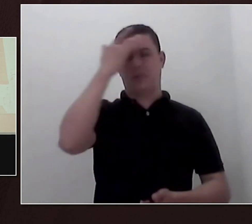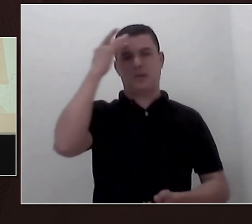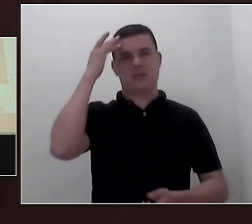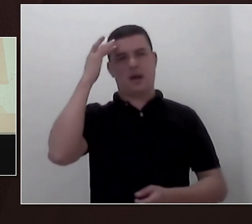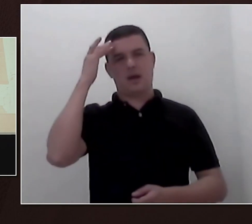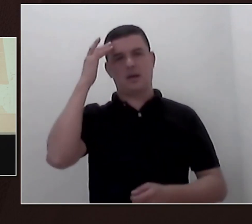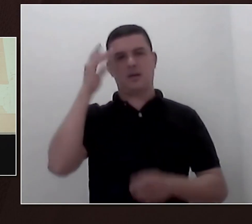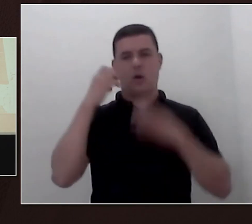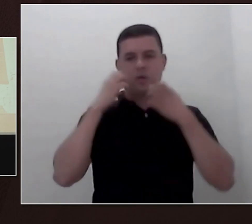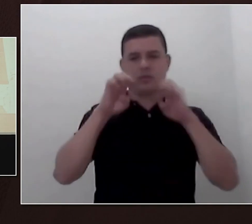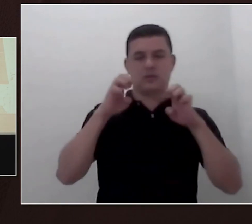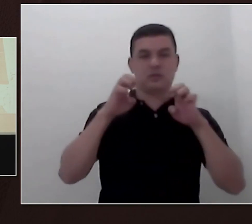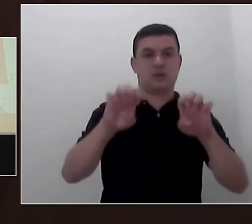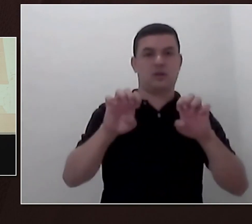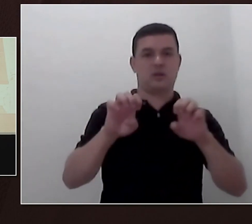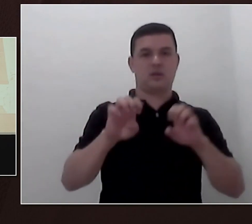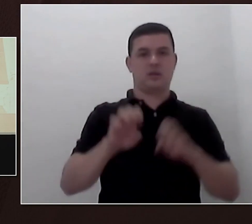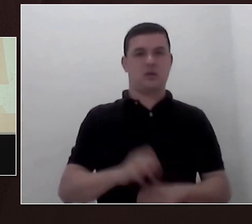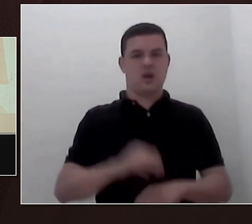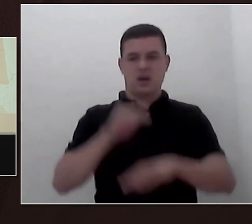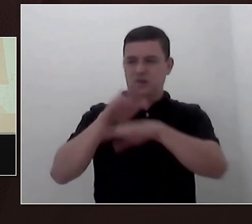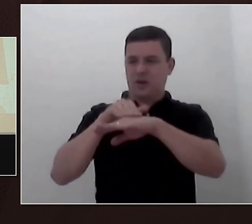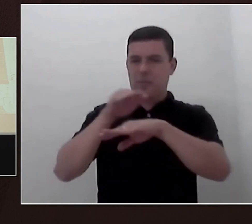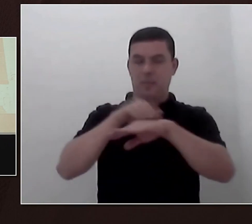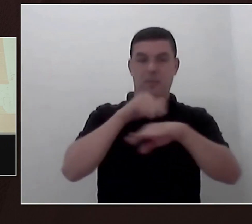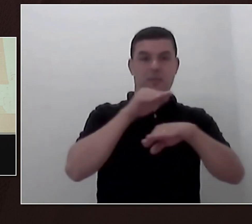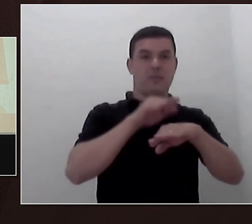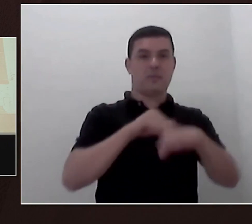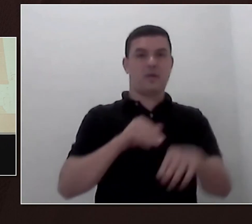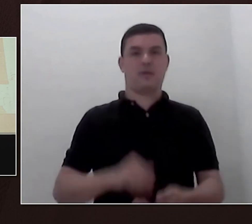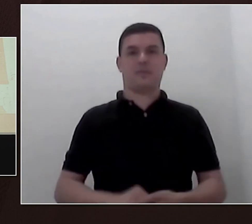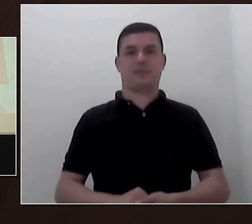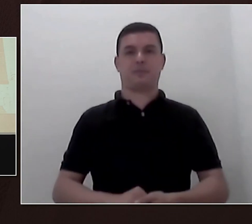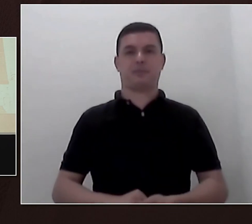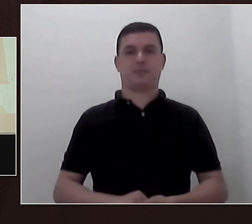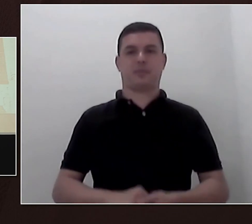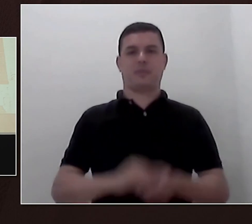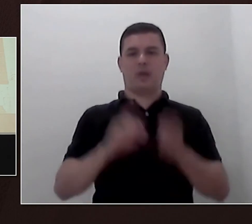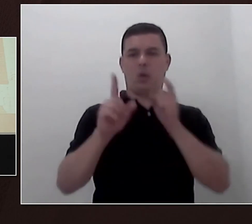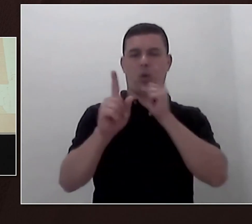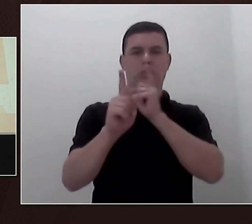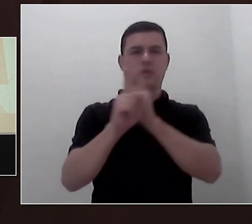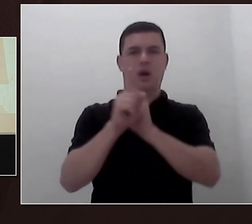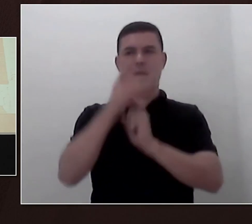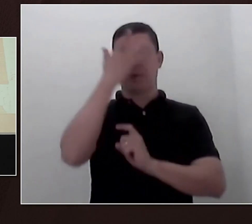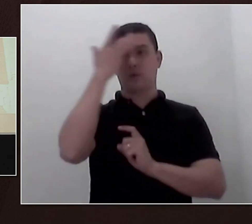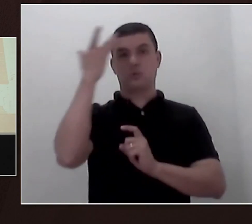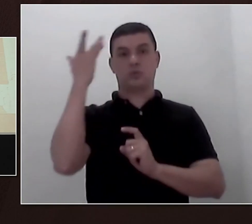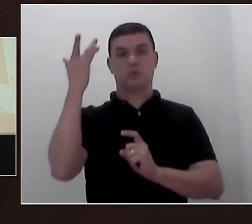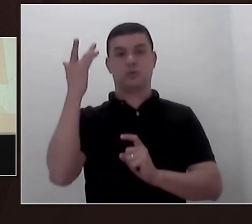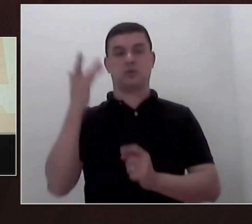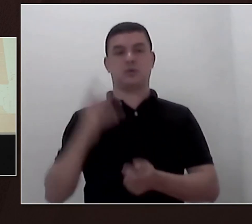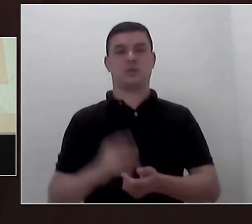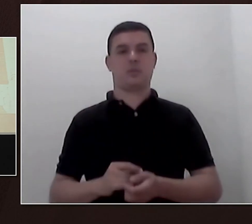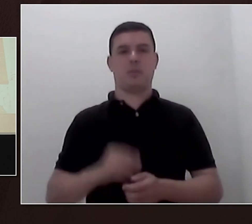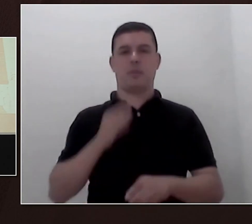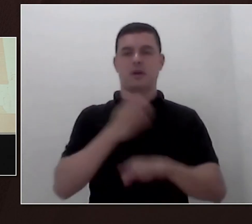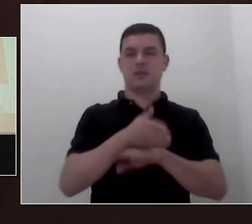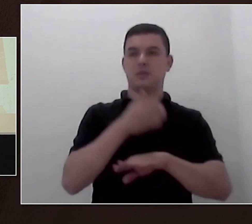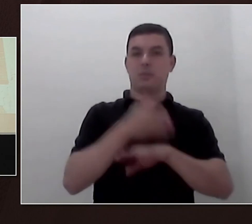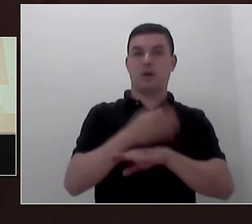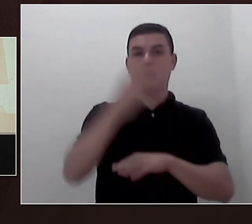à convocação de Deus para esse exército que Deus tanto precisa debaixo de tanta pressão. Então